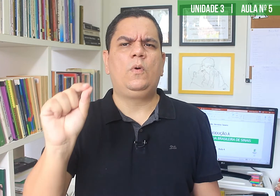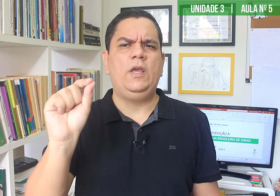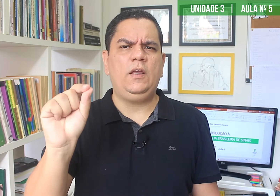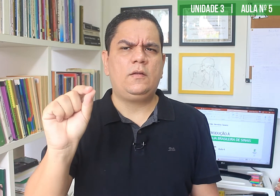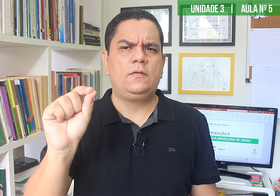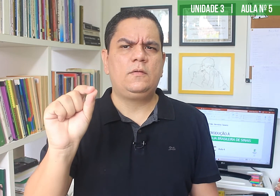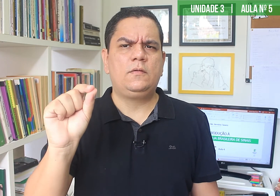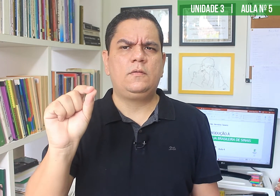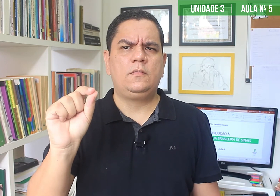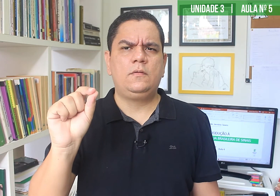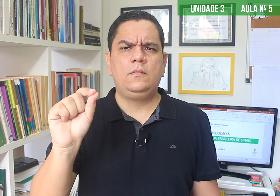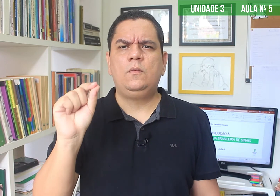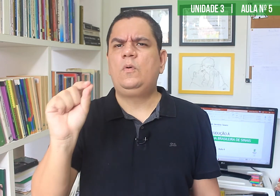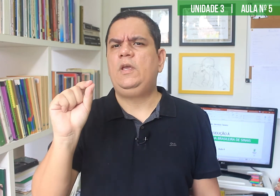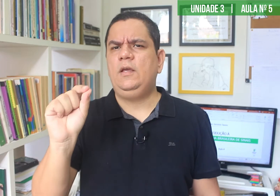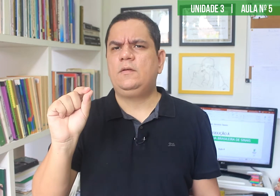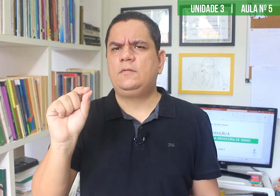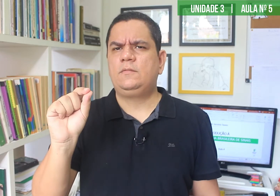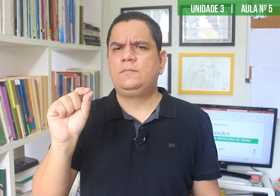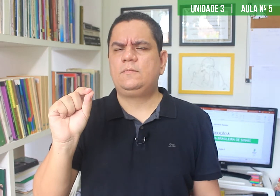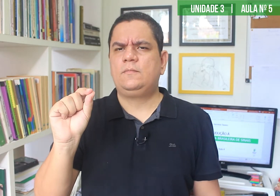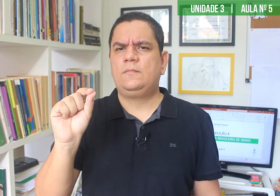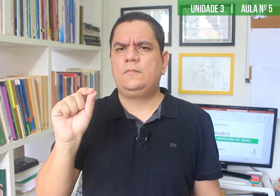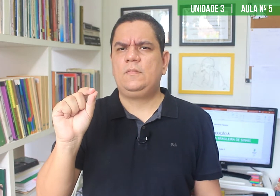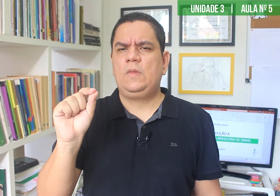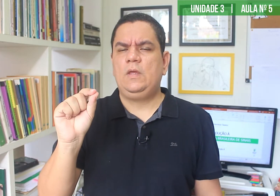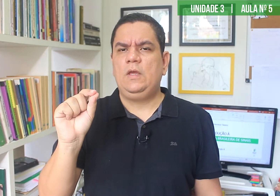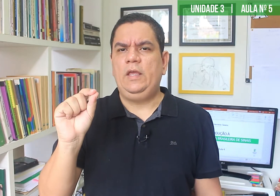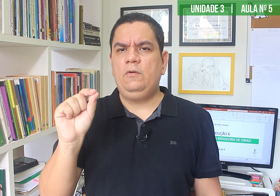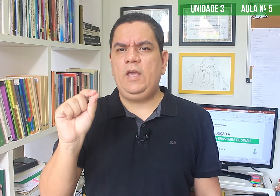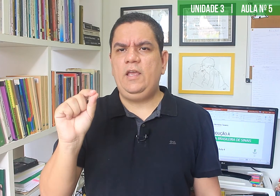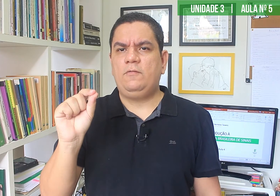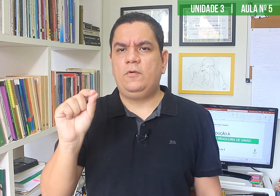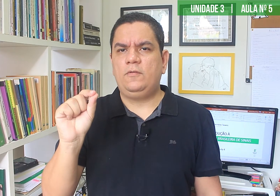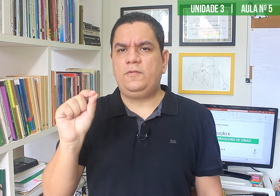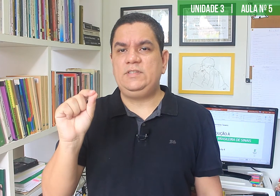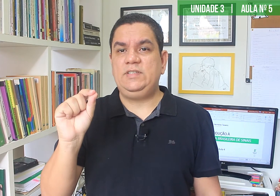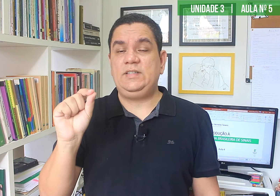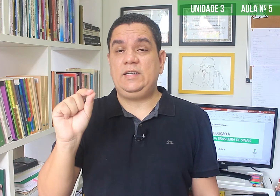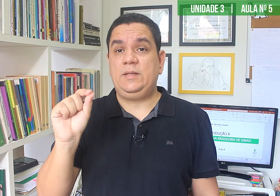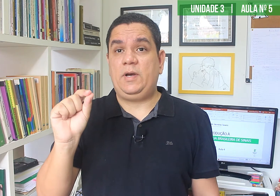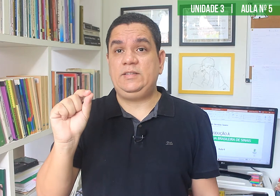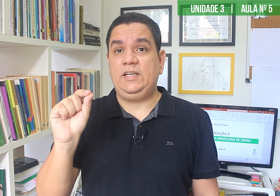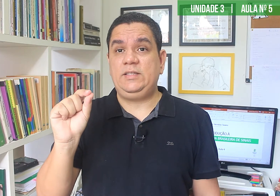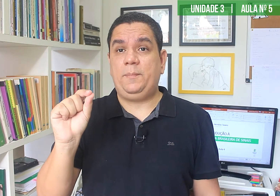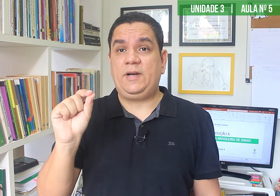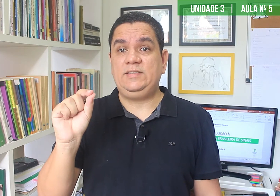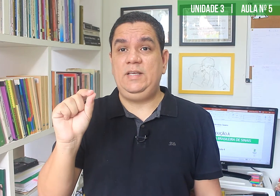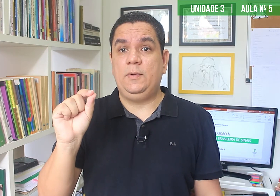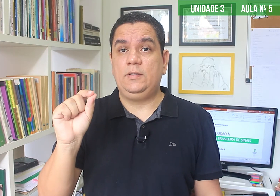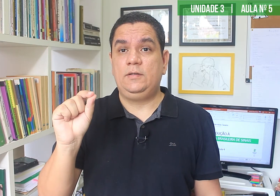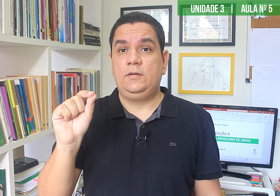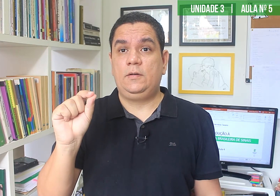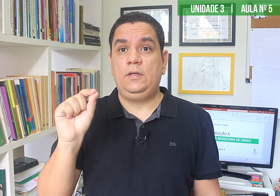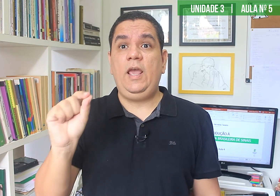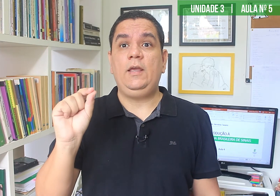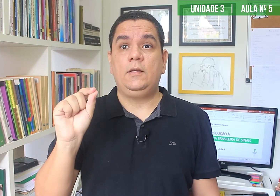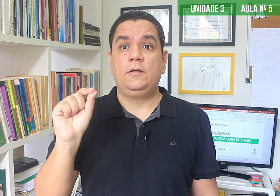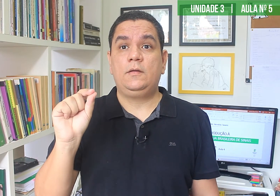que? O que? E o quem eu vou franzir a testa para cima. Quem?